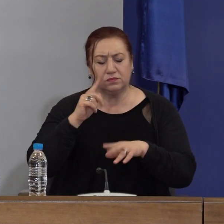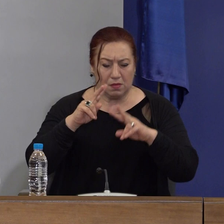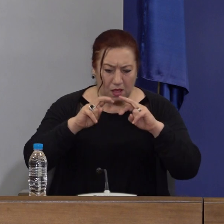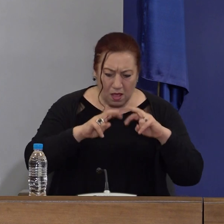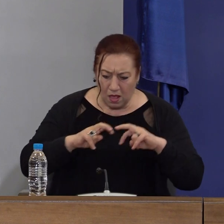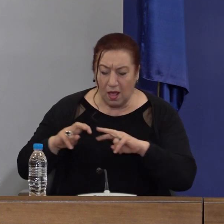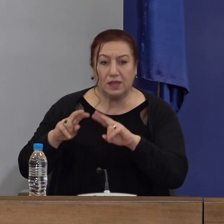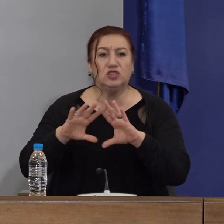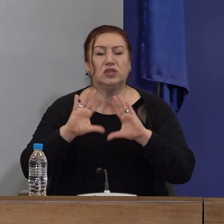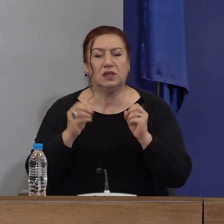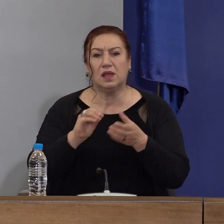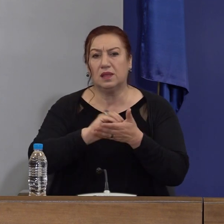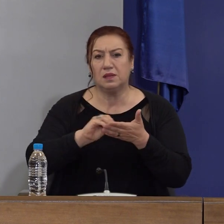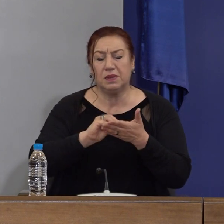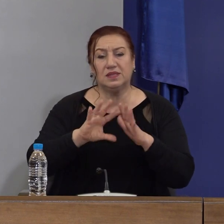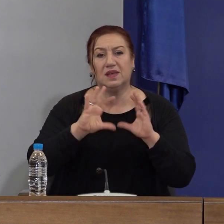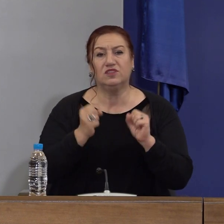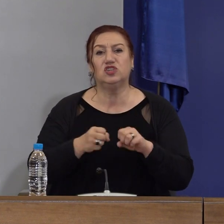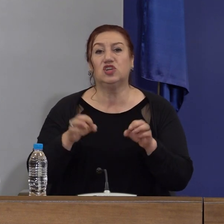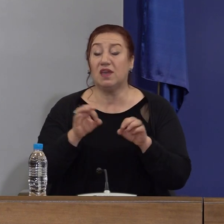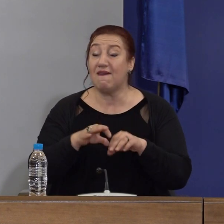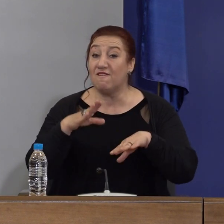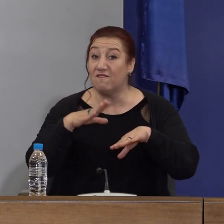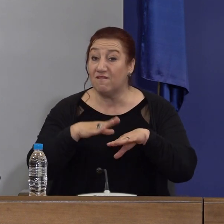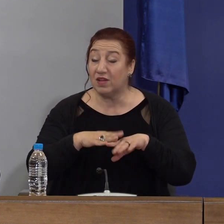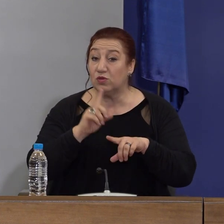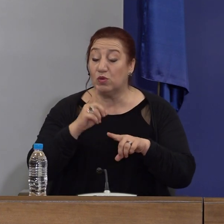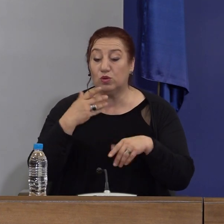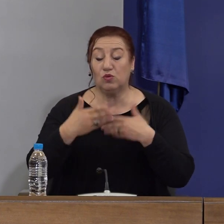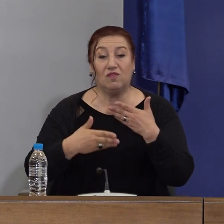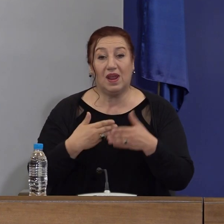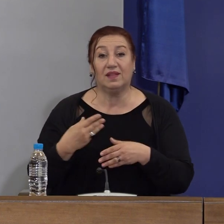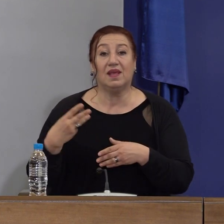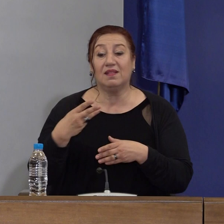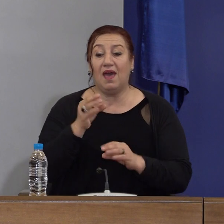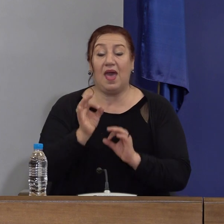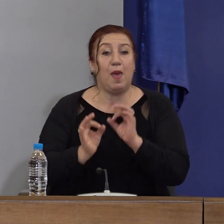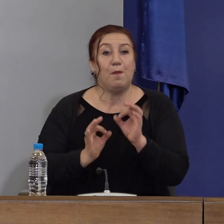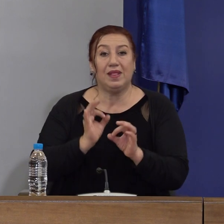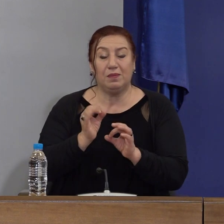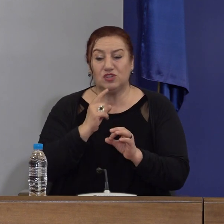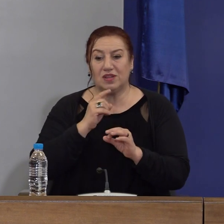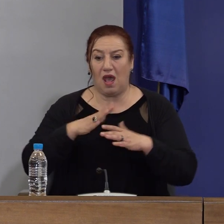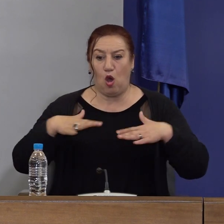учитайки всички фактори, които влияят на епидемичната обстановка в